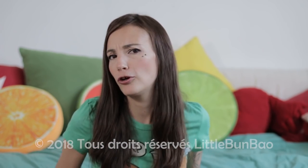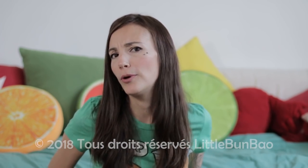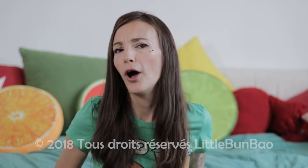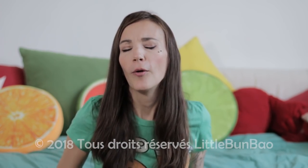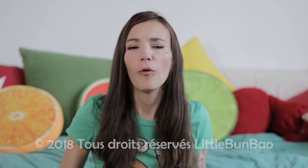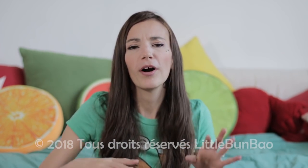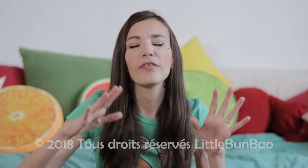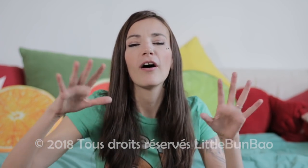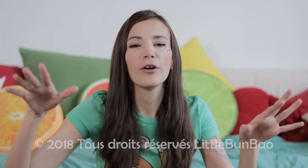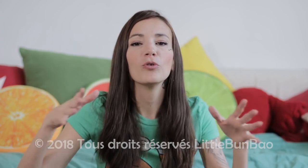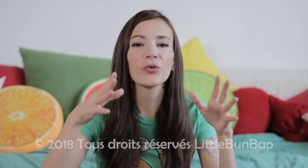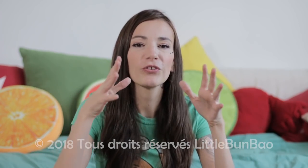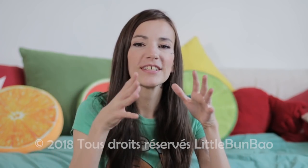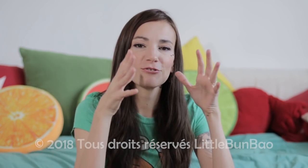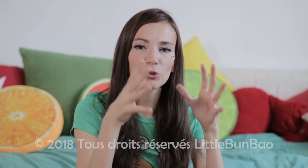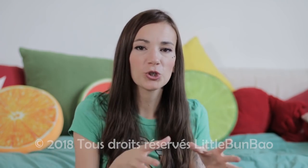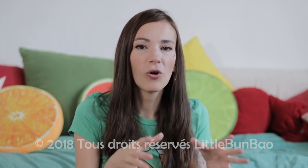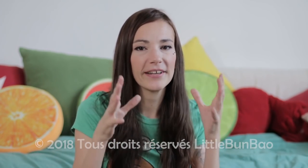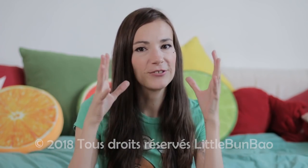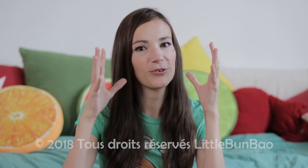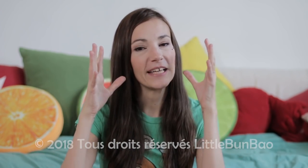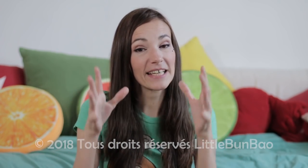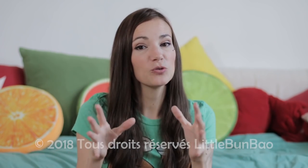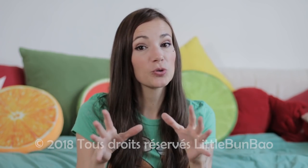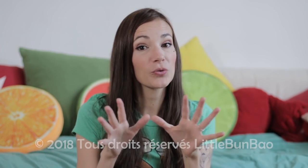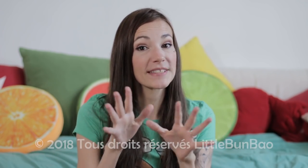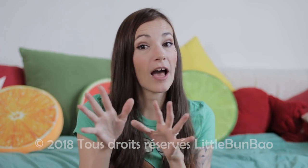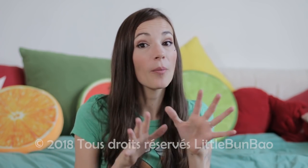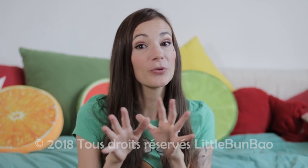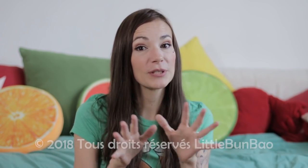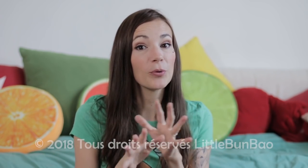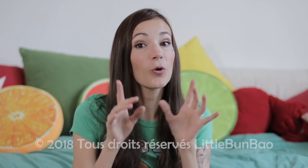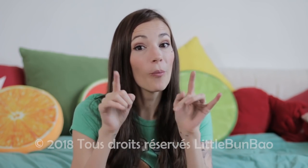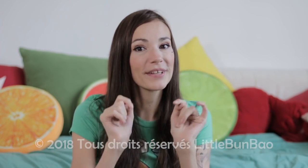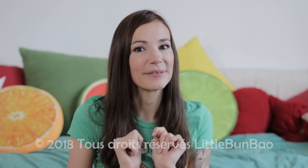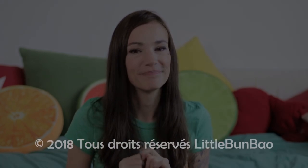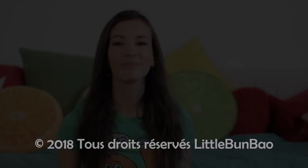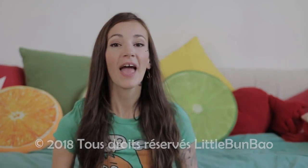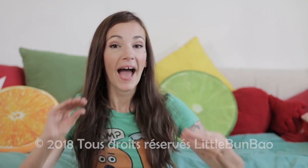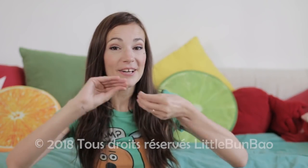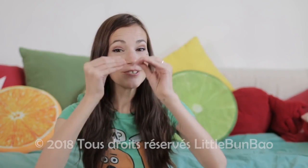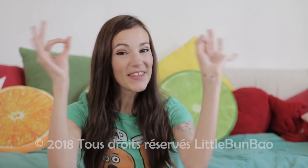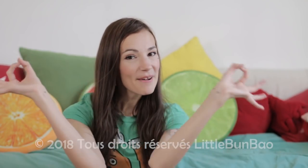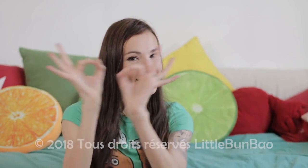quand même. Bon, bref, hein, me concentrer sur le chant et sur la traduction, c'est un petit peu compliqué. Hakuna